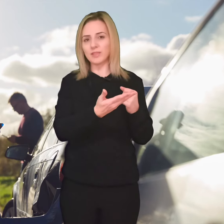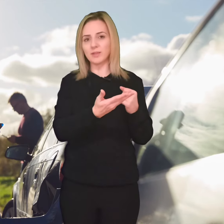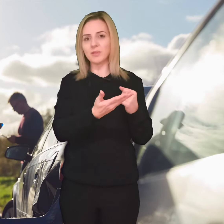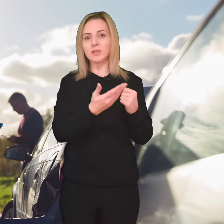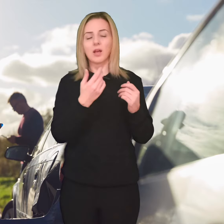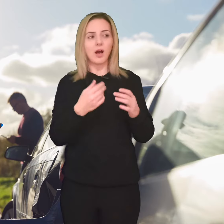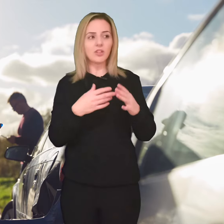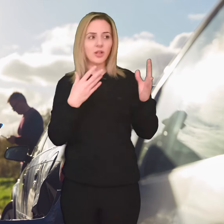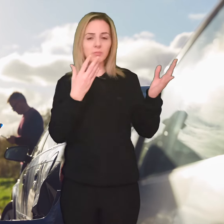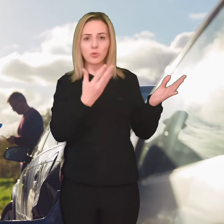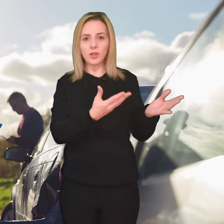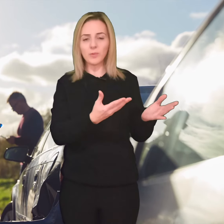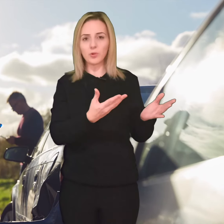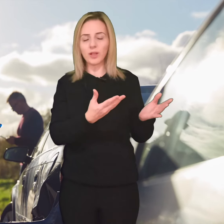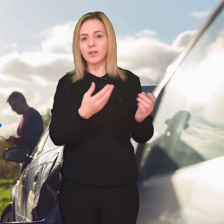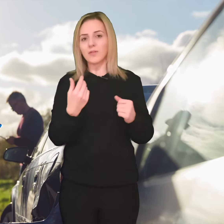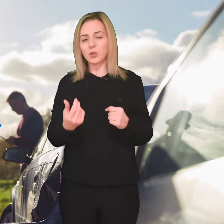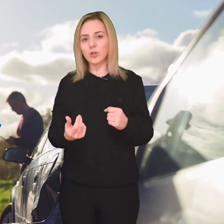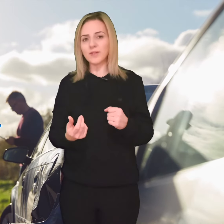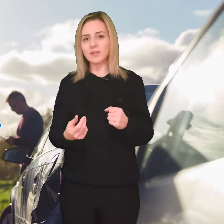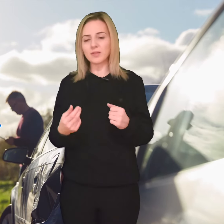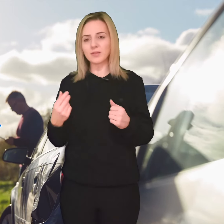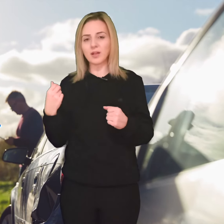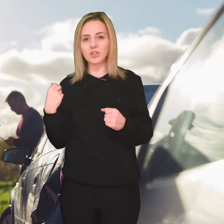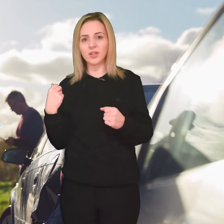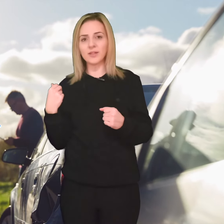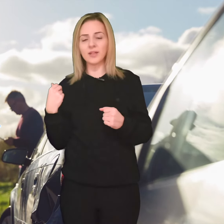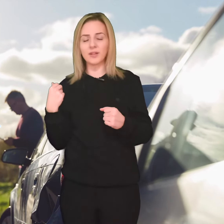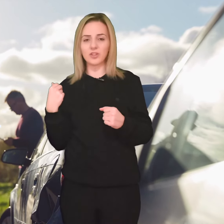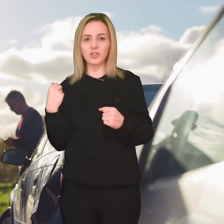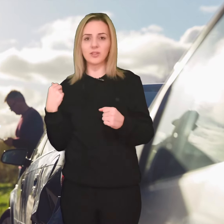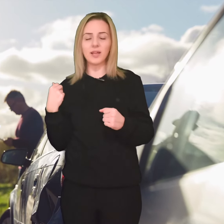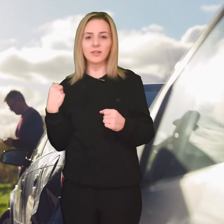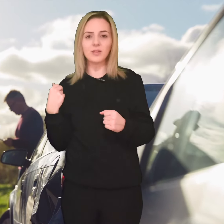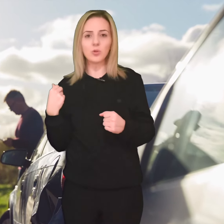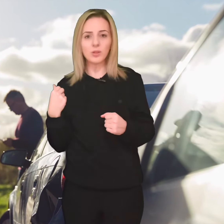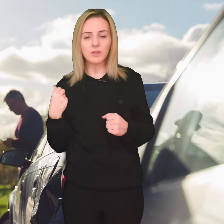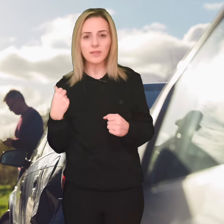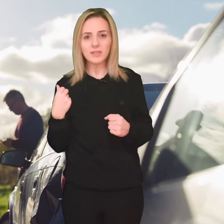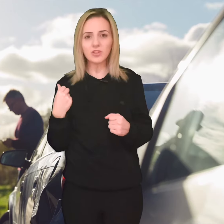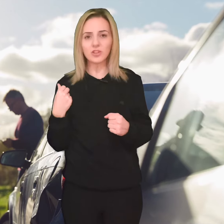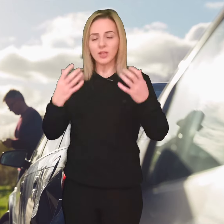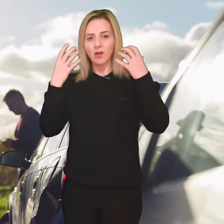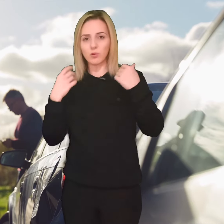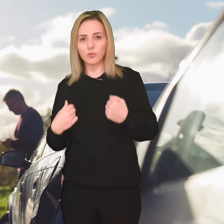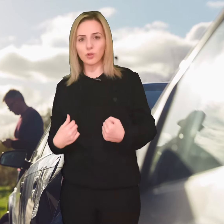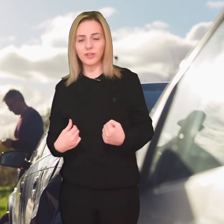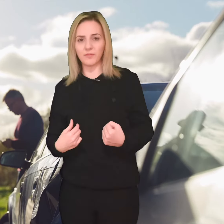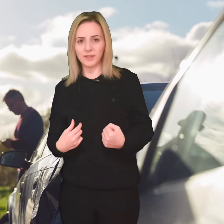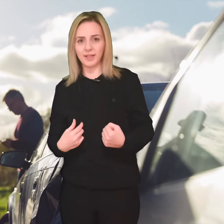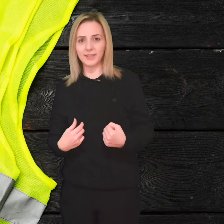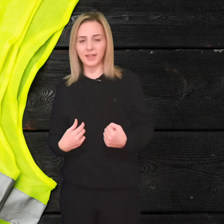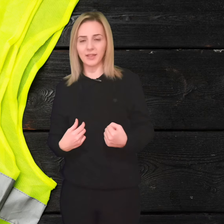trafik polislerimiz akşam görev yapıyorlar ve görev esnasında karşıdan gelen araçların kendilerini görebilmesi için